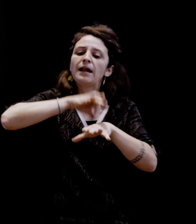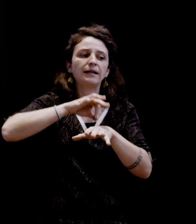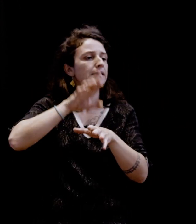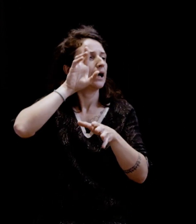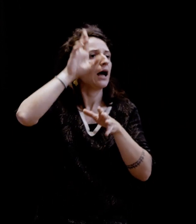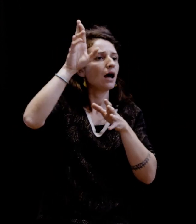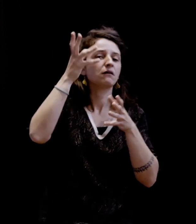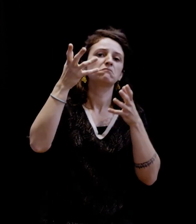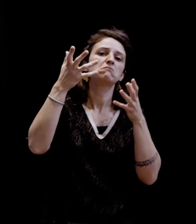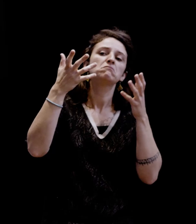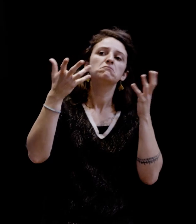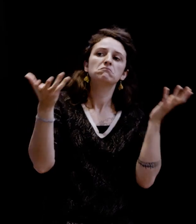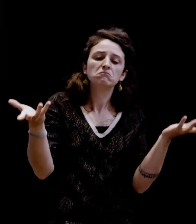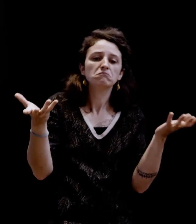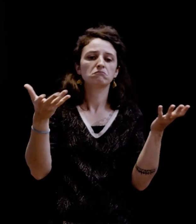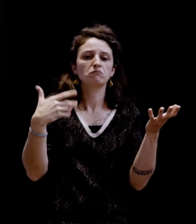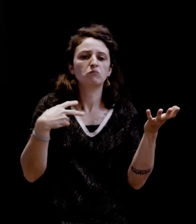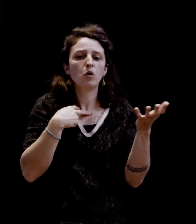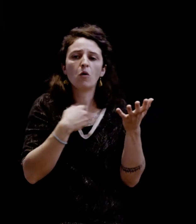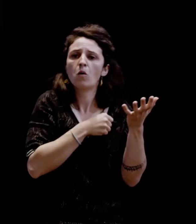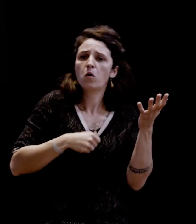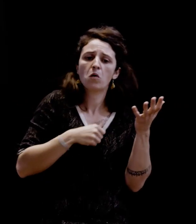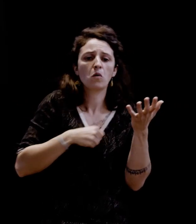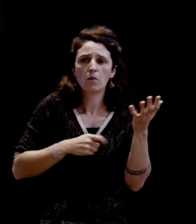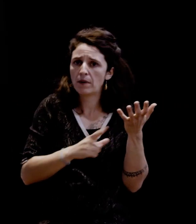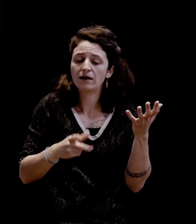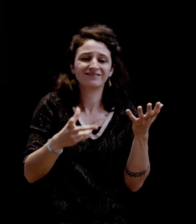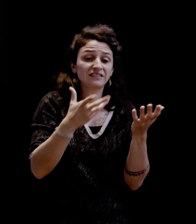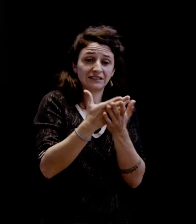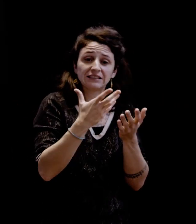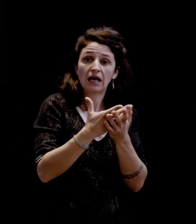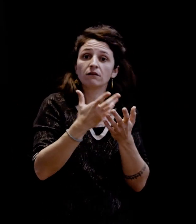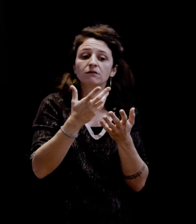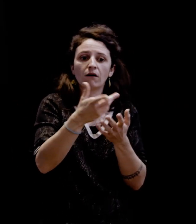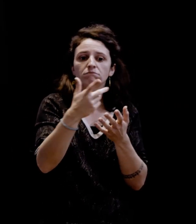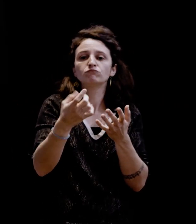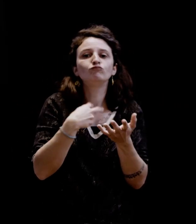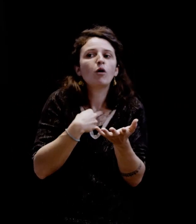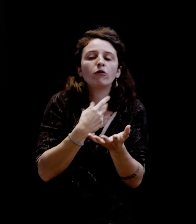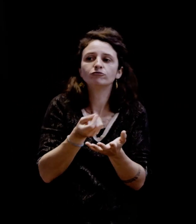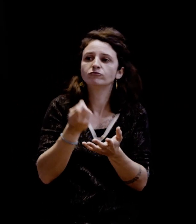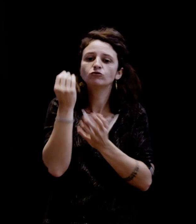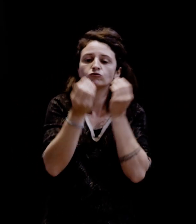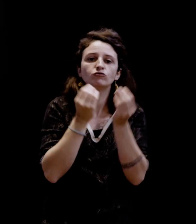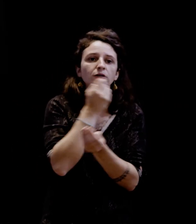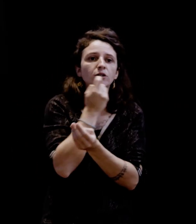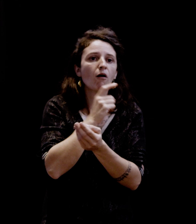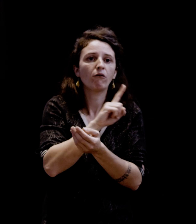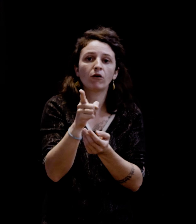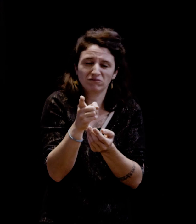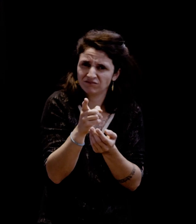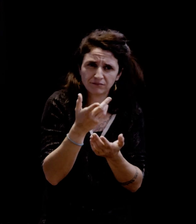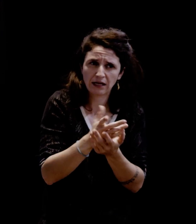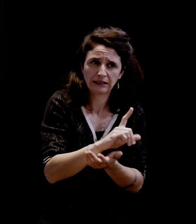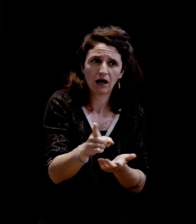invalidante, peu invalidante, finalement, c'est pas ça qui faisait que les enfants n'arrivaient pas à se faire soigner les dents. Ils n'arrivaient pas à se faire soigner les dents parce qu'ils avaient des troubles envahissants